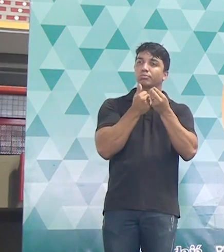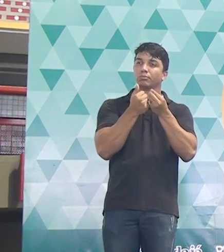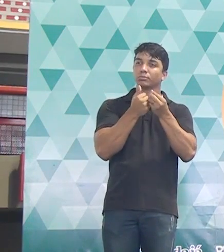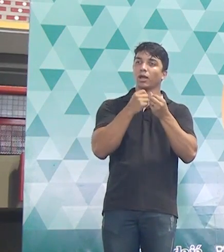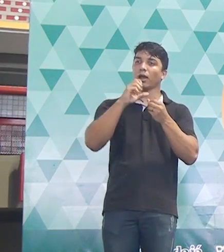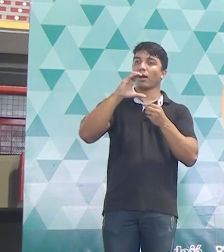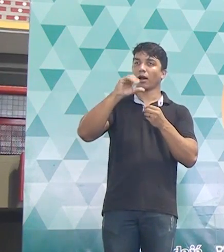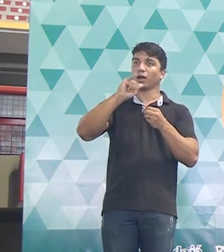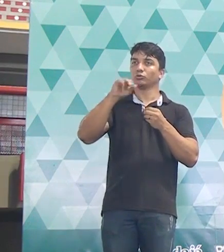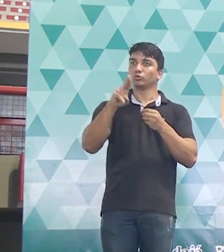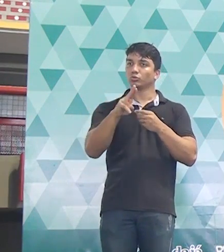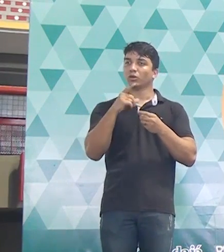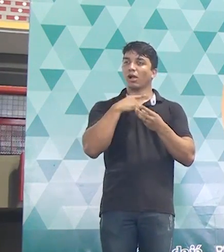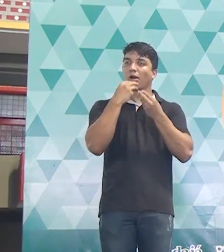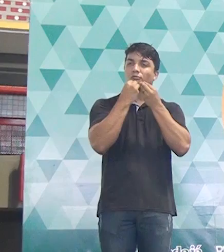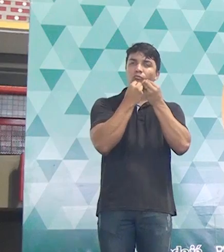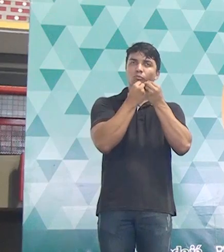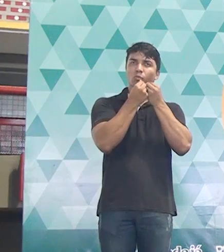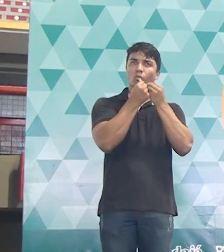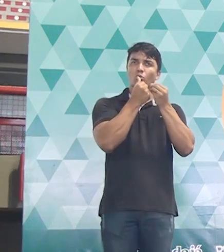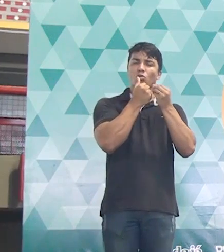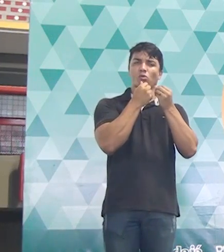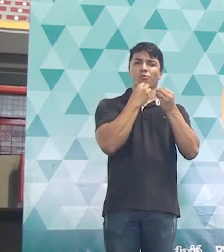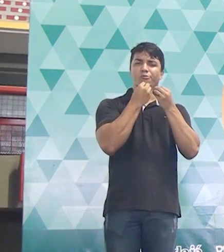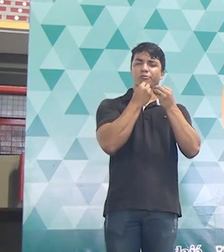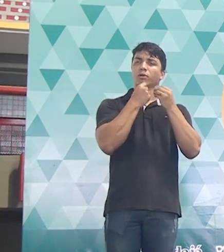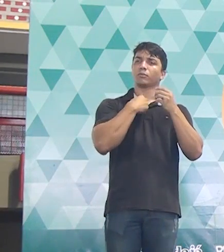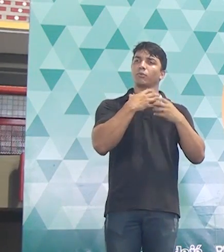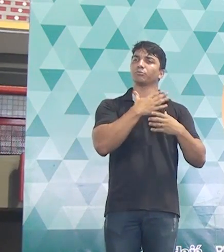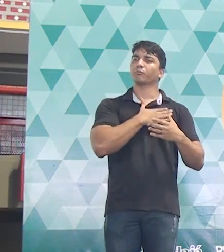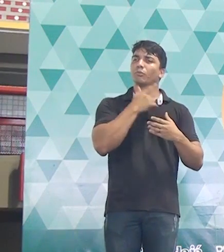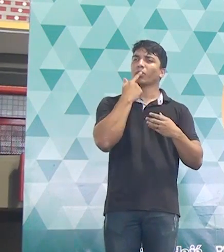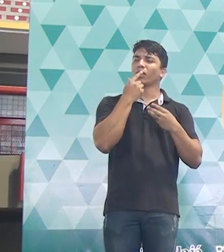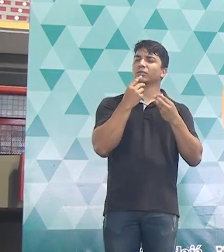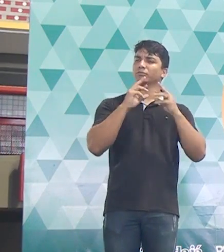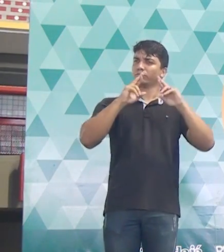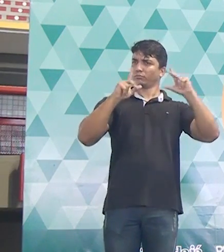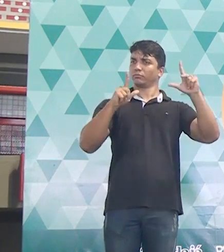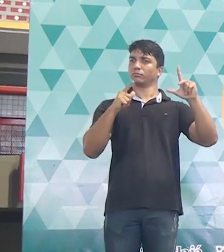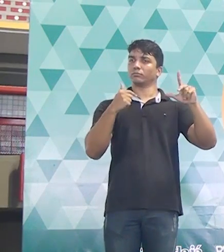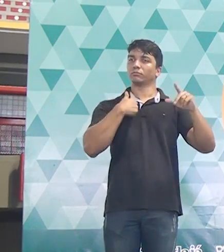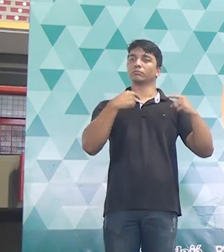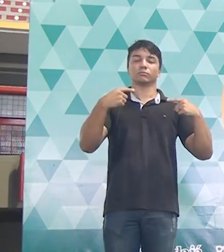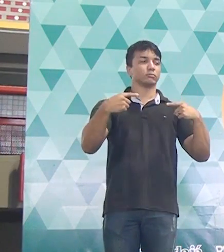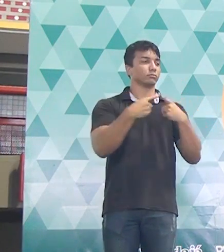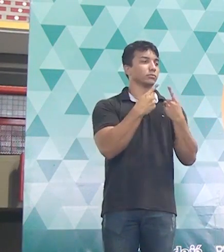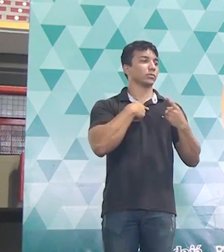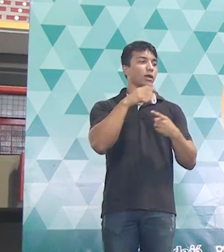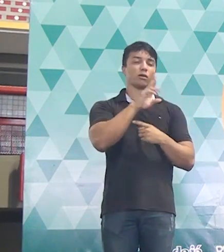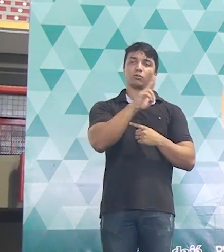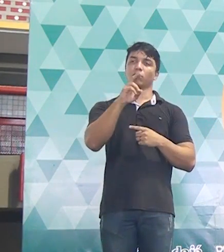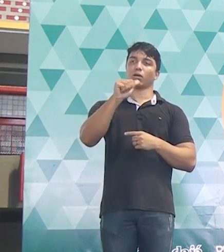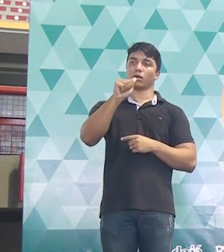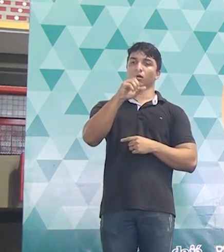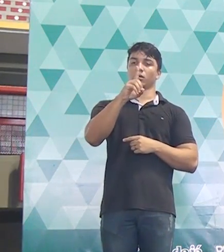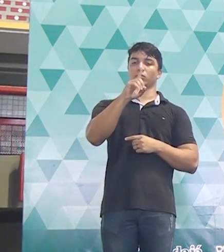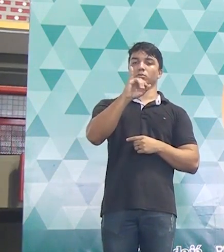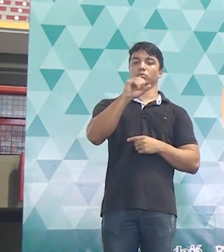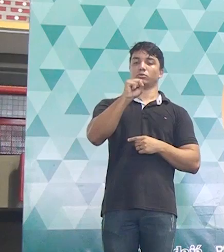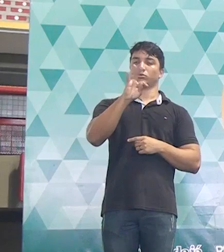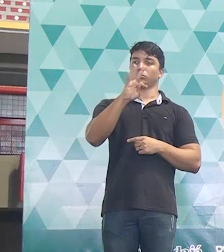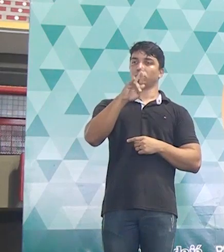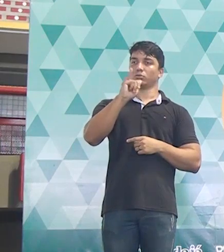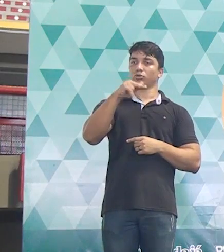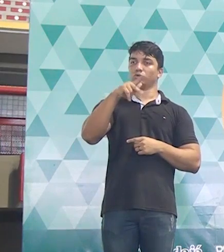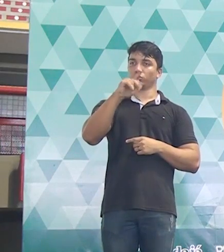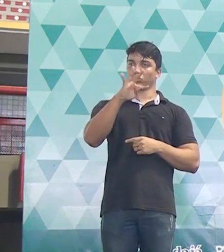caju? Pessoal, quando você experimenta esses materiais que eu citei, o sabor, ele fica preso na língua, nos